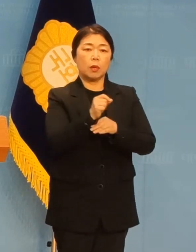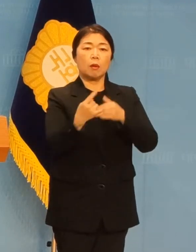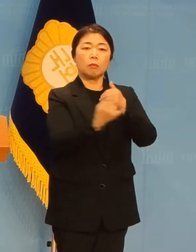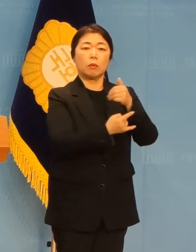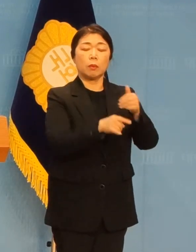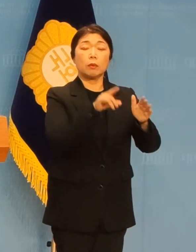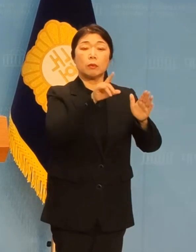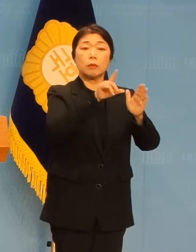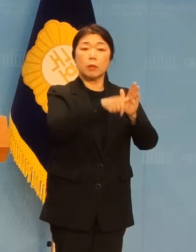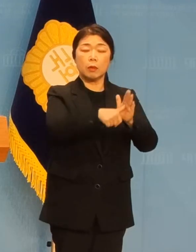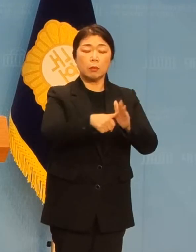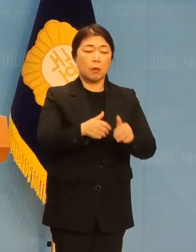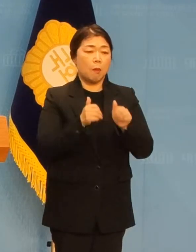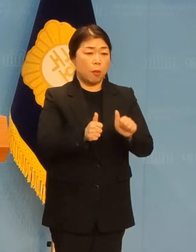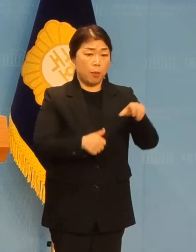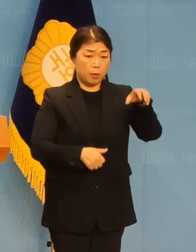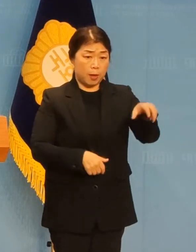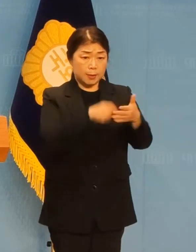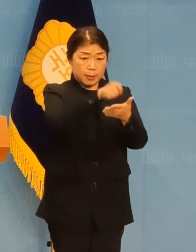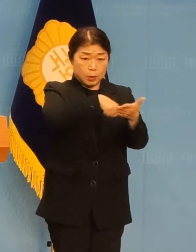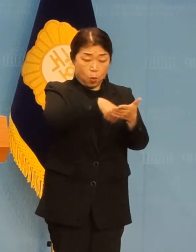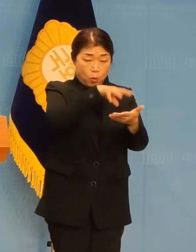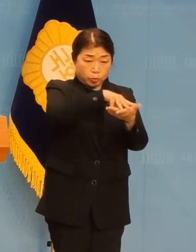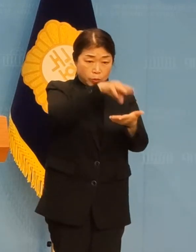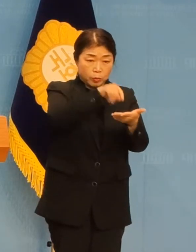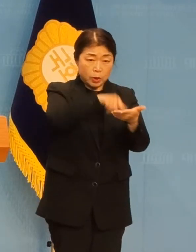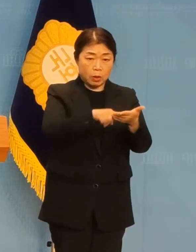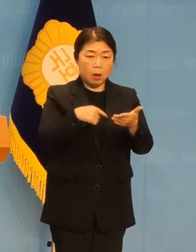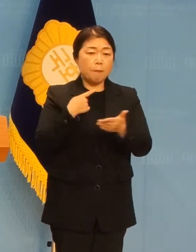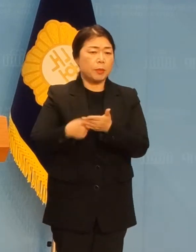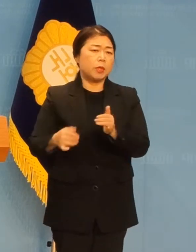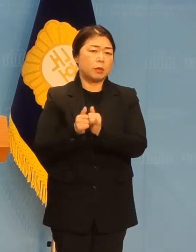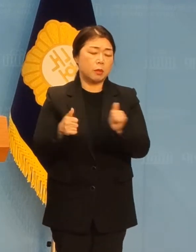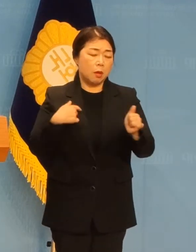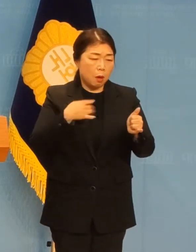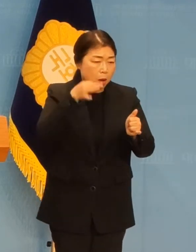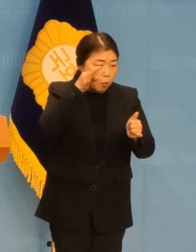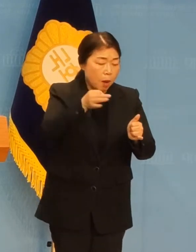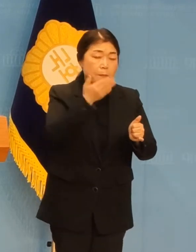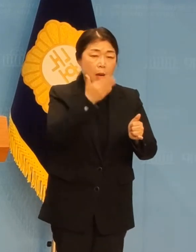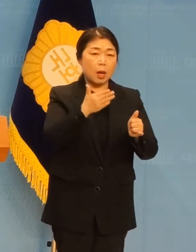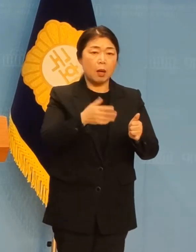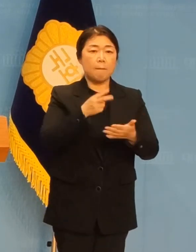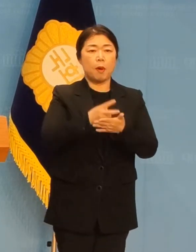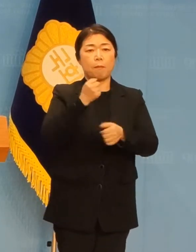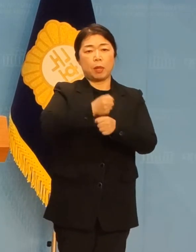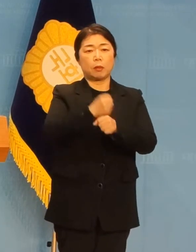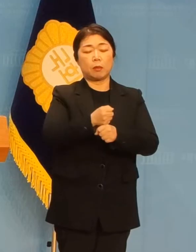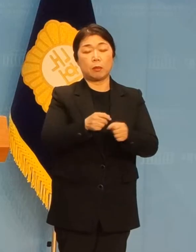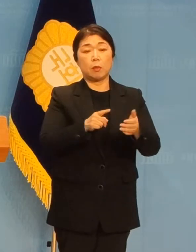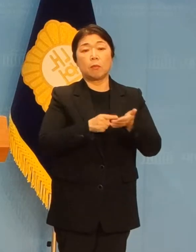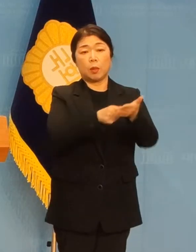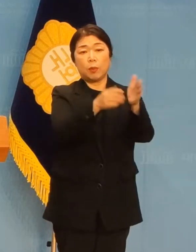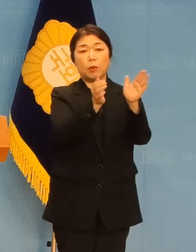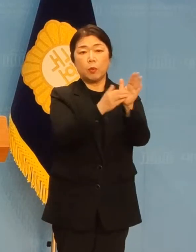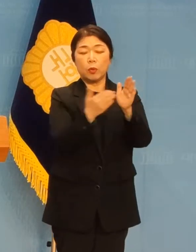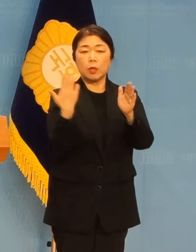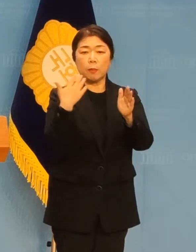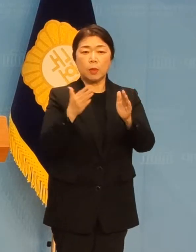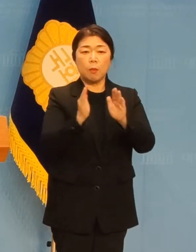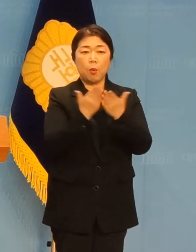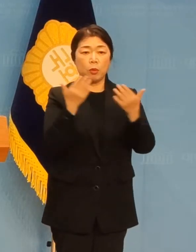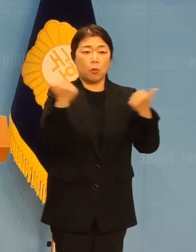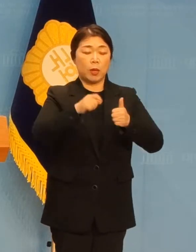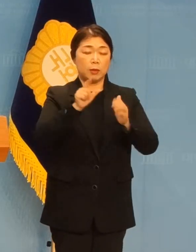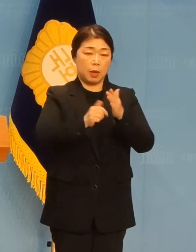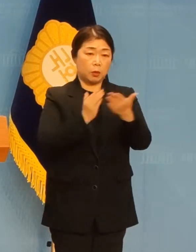논의해서 법원에 있는 기록을 피해자가 열람할 수 있게 법을 대표 발의했고, 지난번 본회의에서